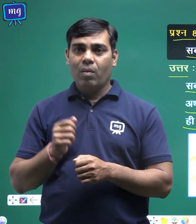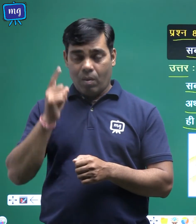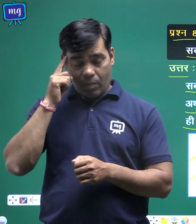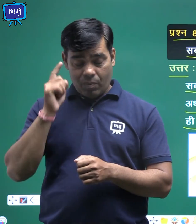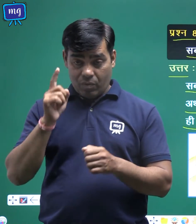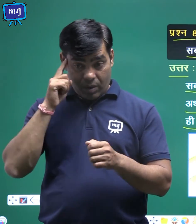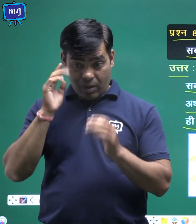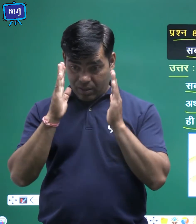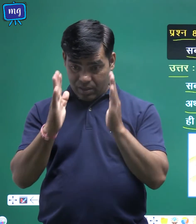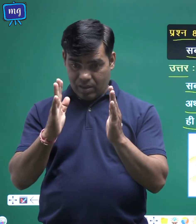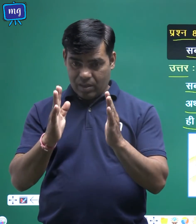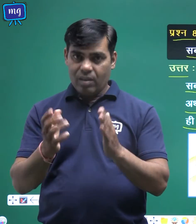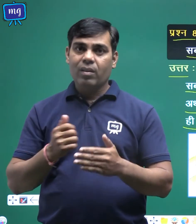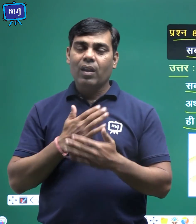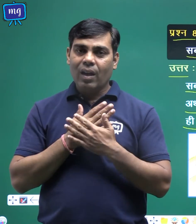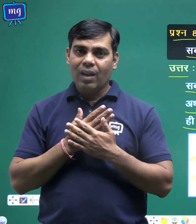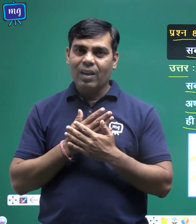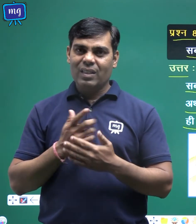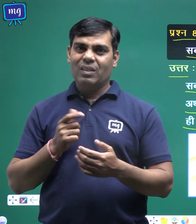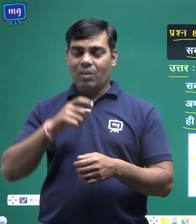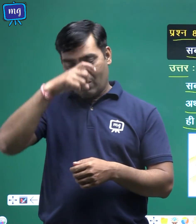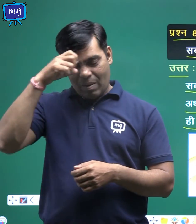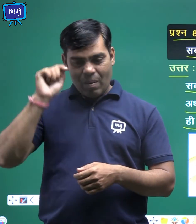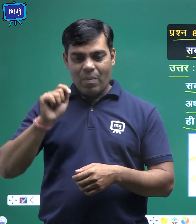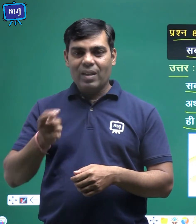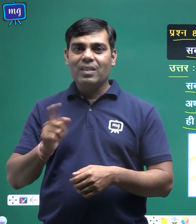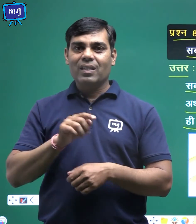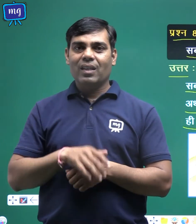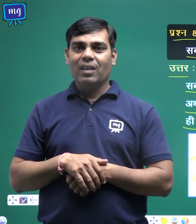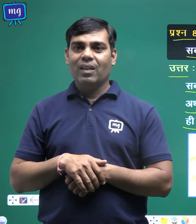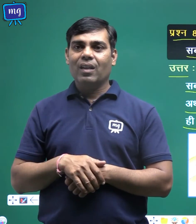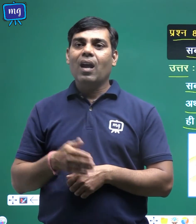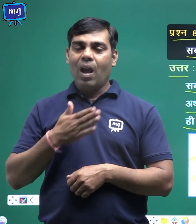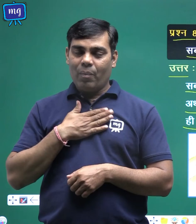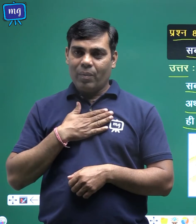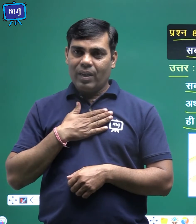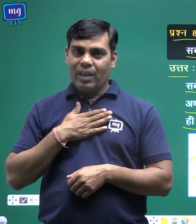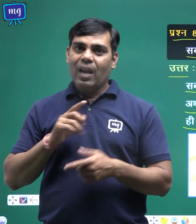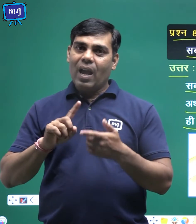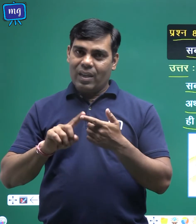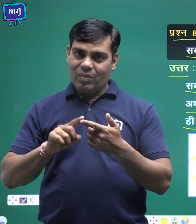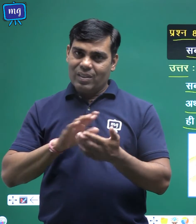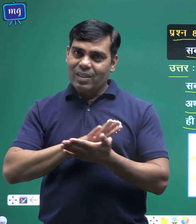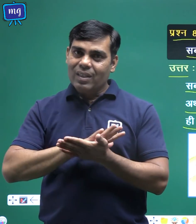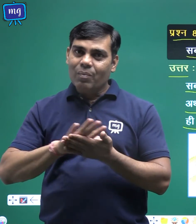ध्यान लगन और मेहनत से अपनी शिक्षा पूरी करनी चाहिए।